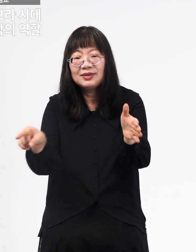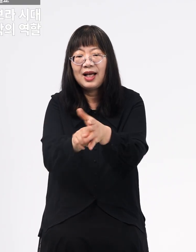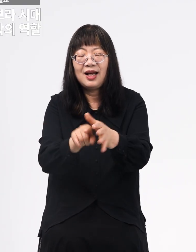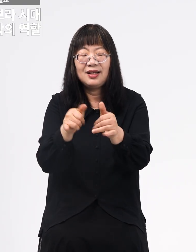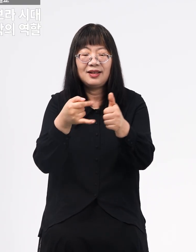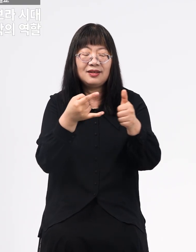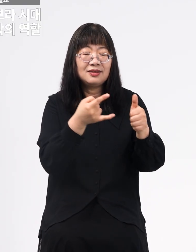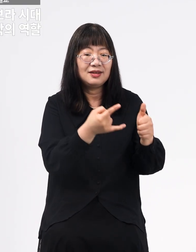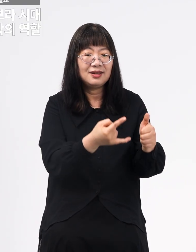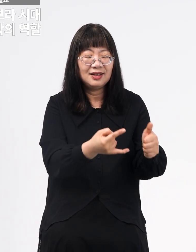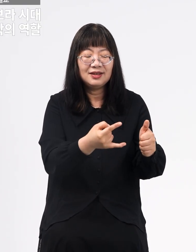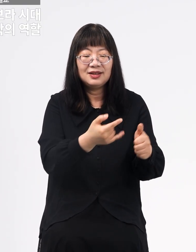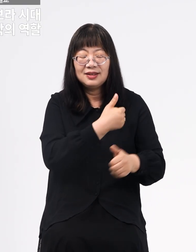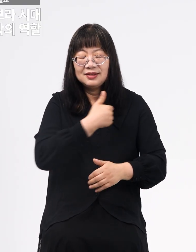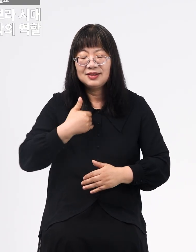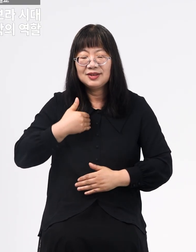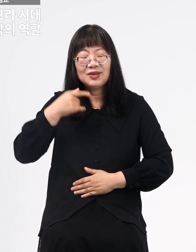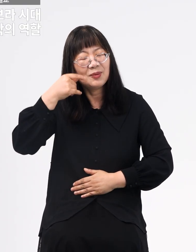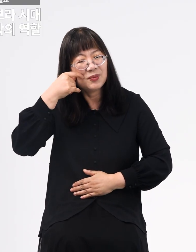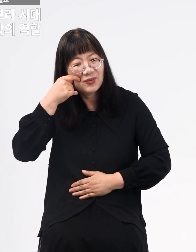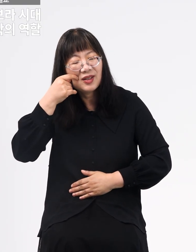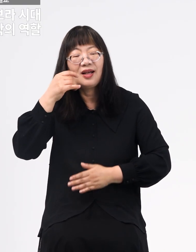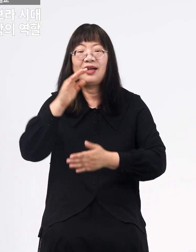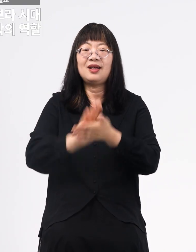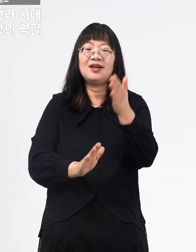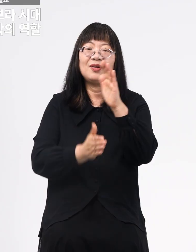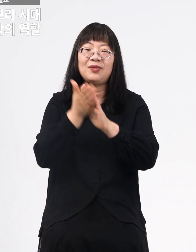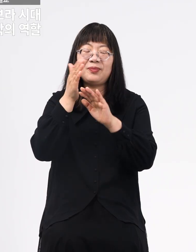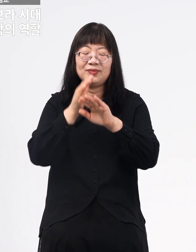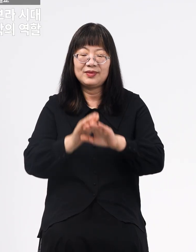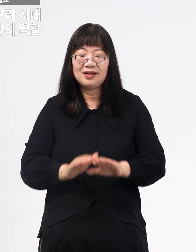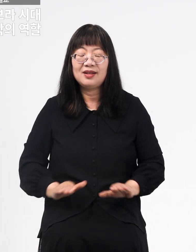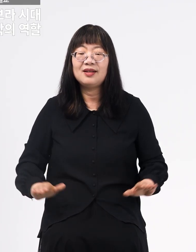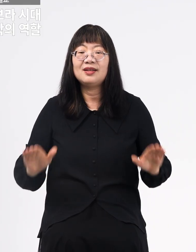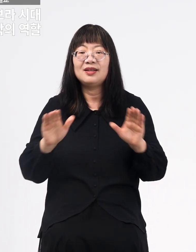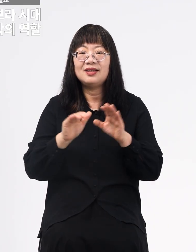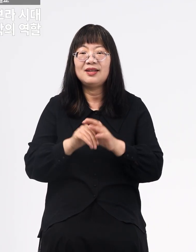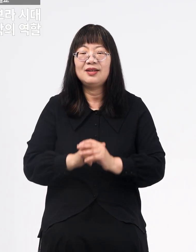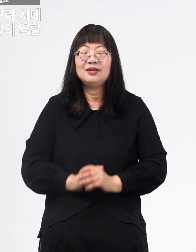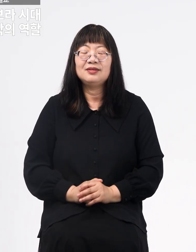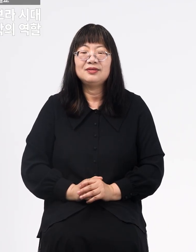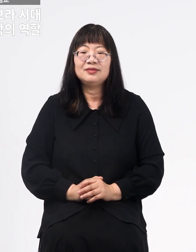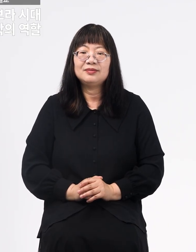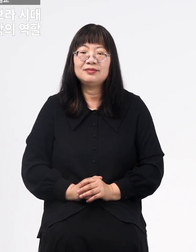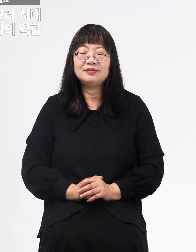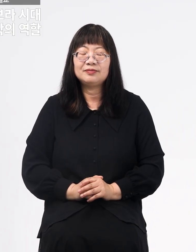믿는 자에게 끝이 못하네.